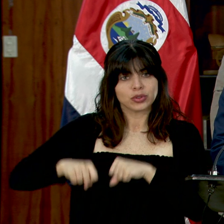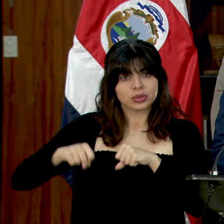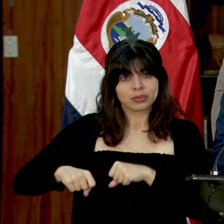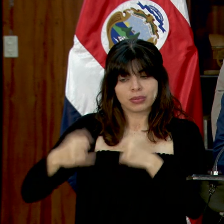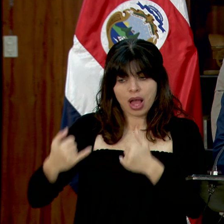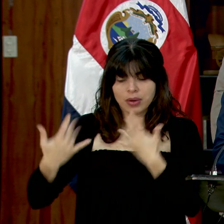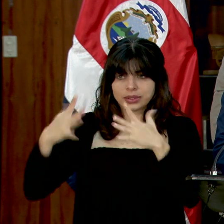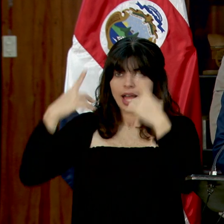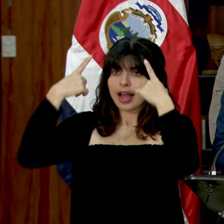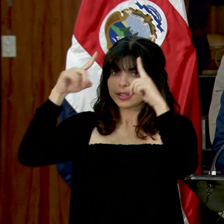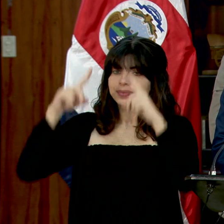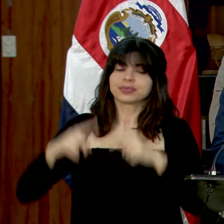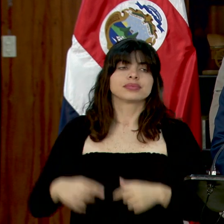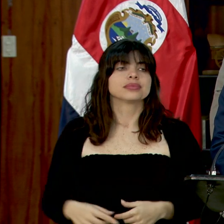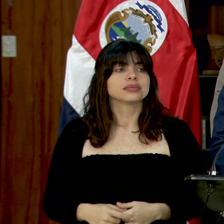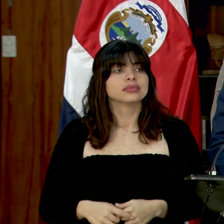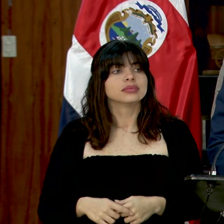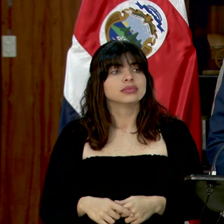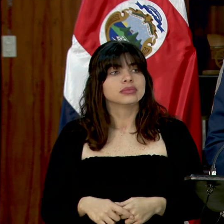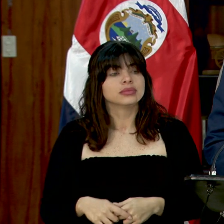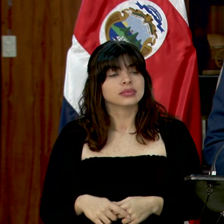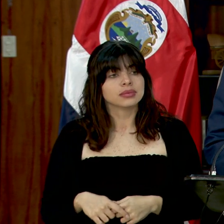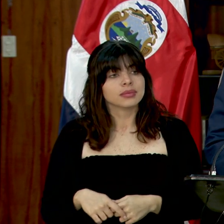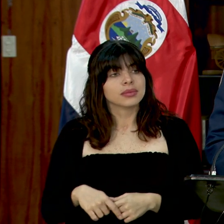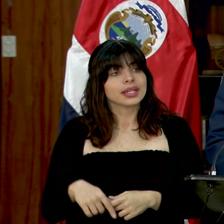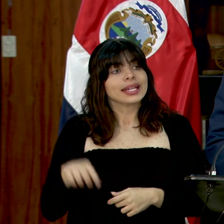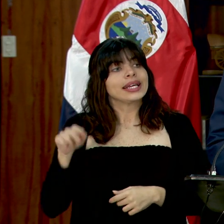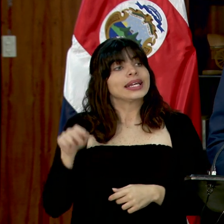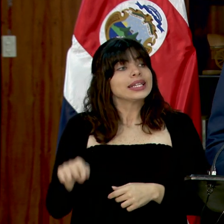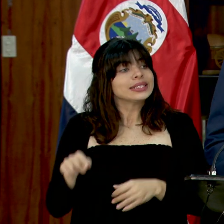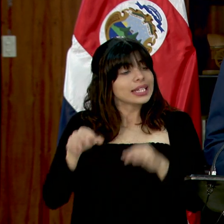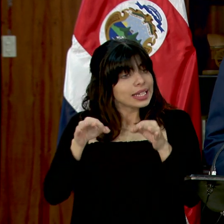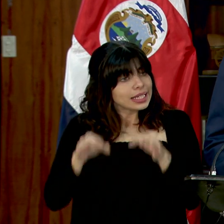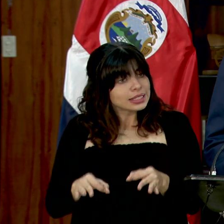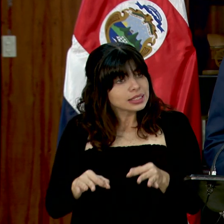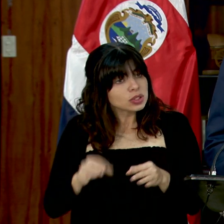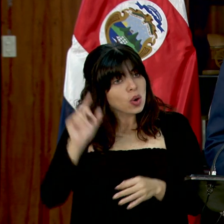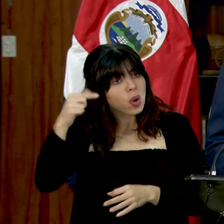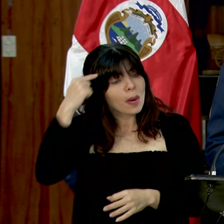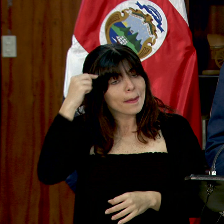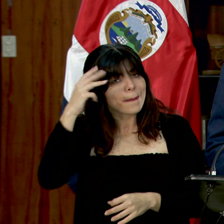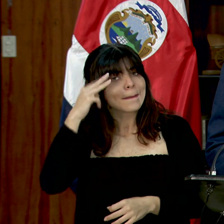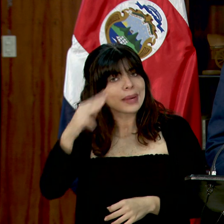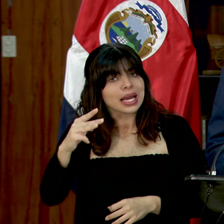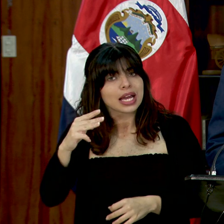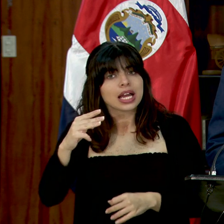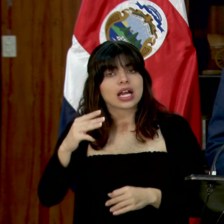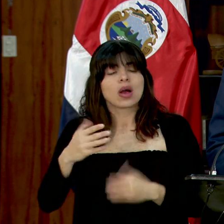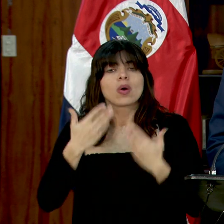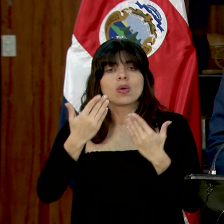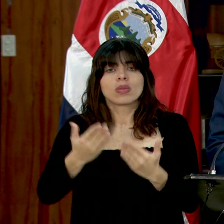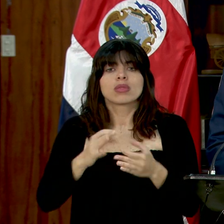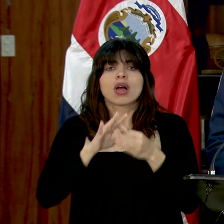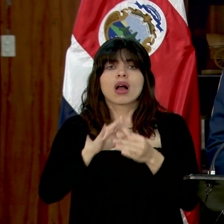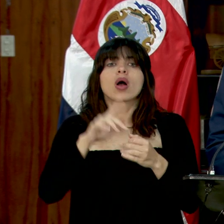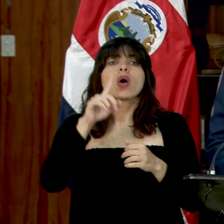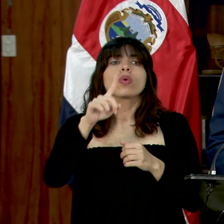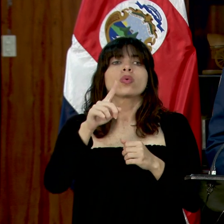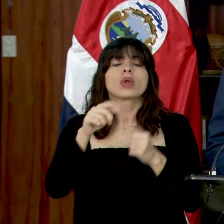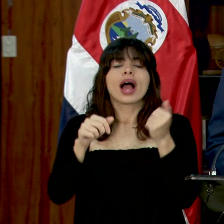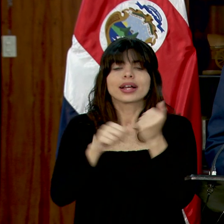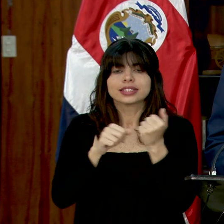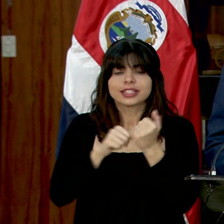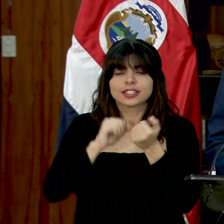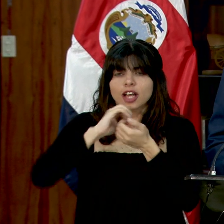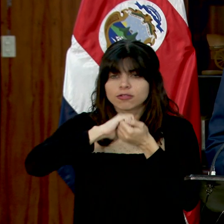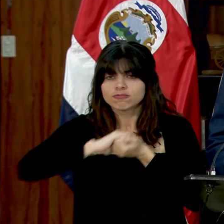ahora se ha concretado. Esta decisión del gobierno mexicano, que se da en un marco de una asistencia